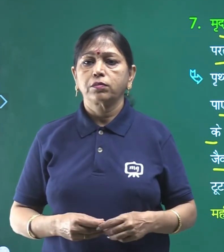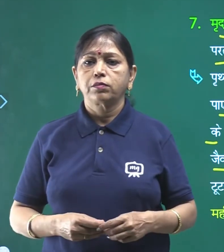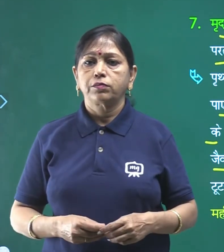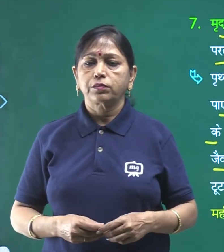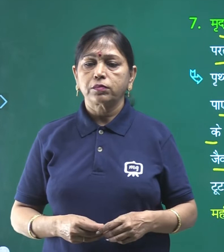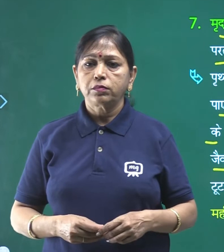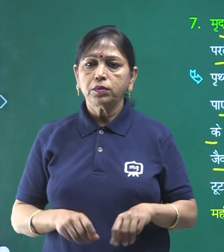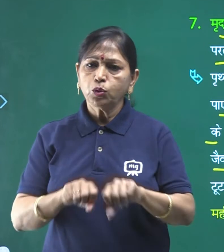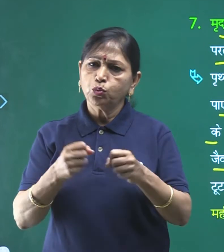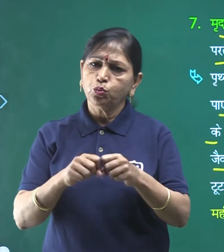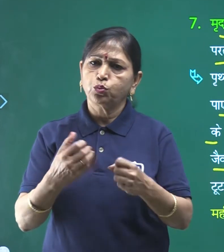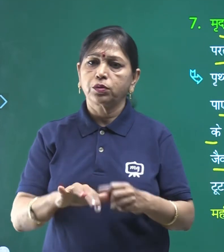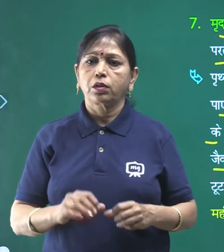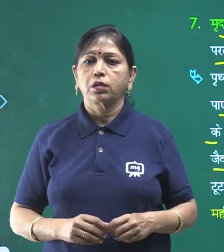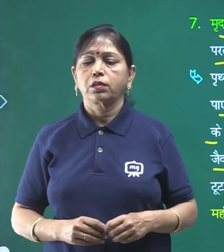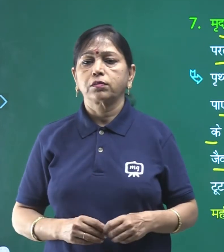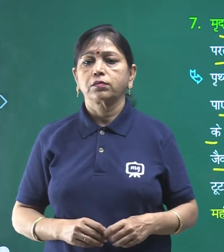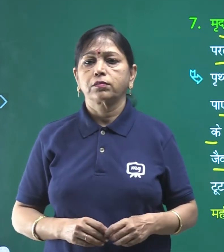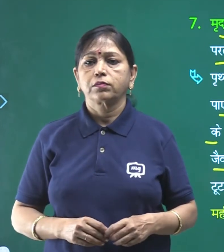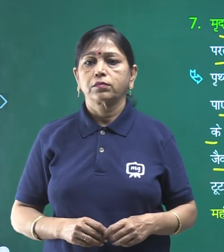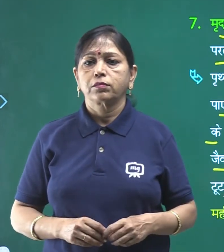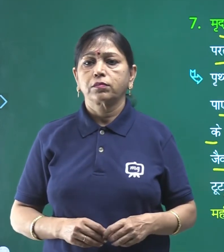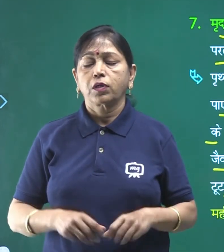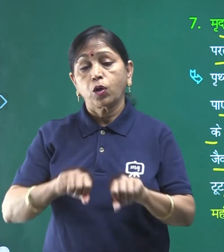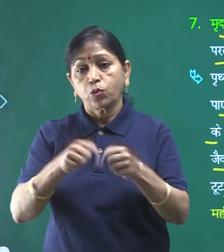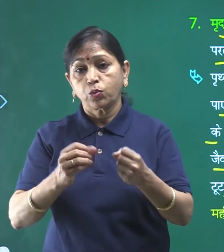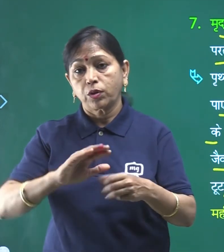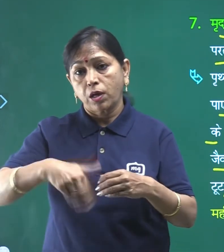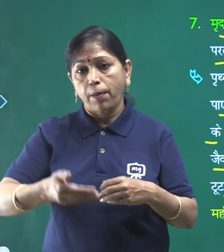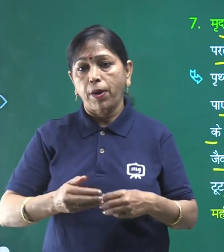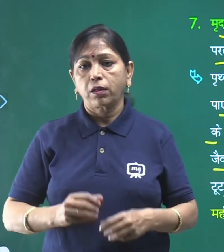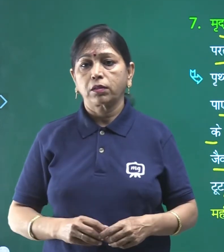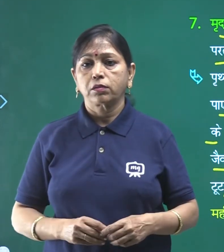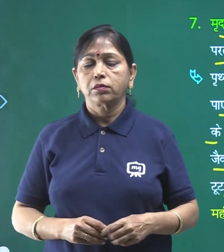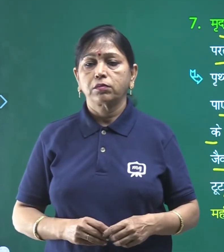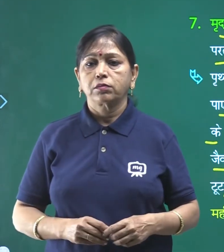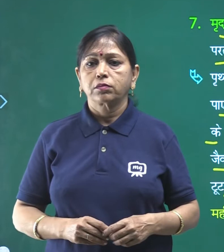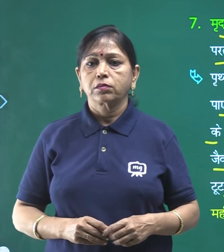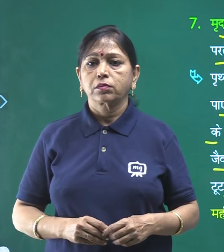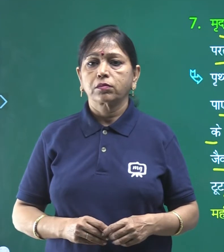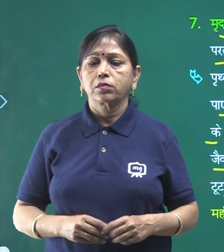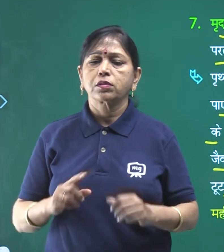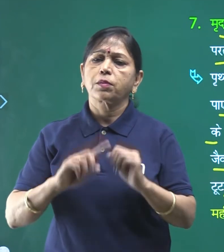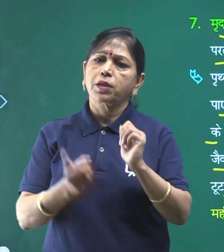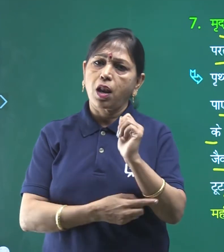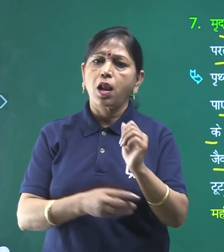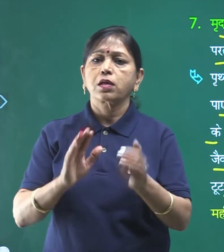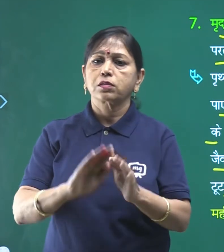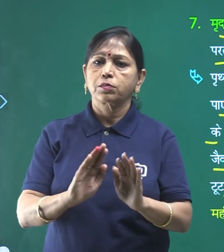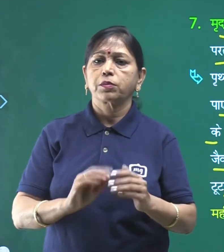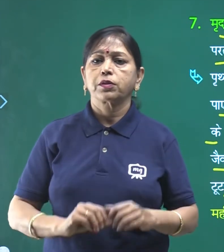टूट जाते हैं टूटने के बाद जो सबसे अंत में बचा हुआ